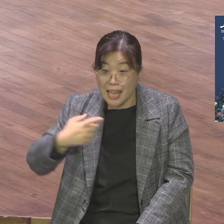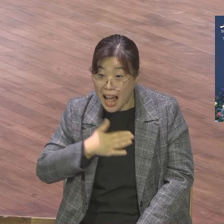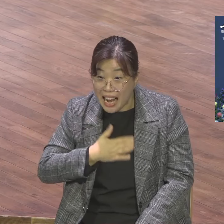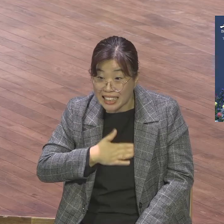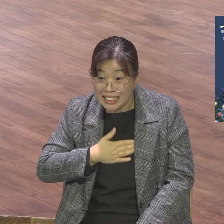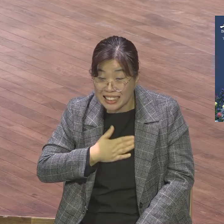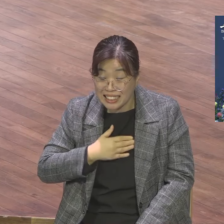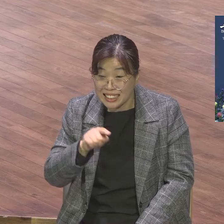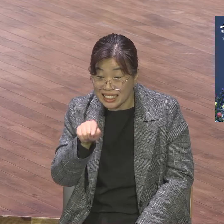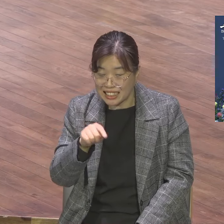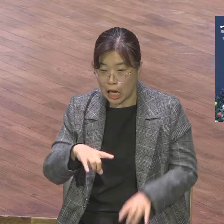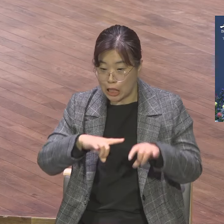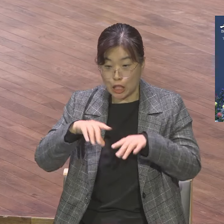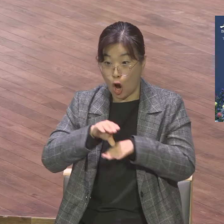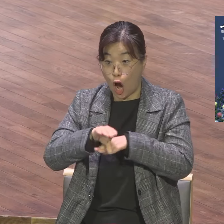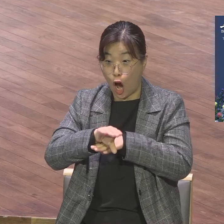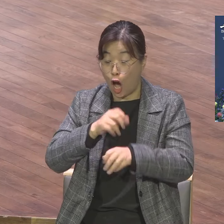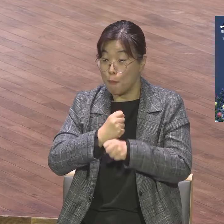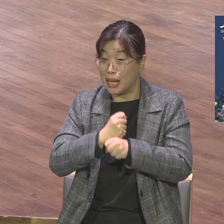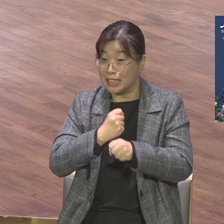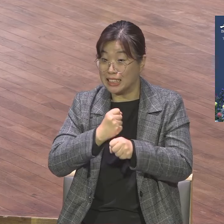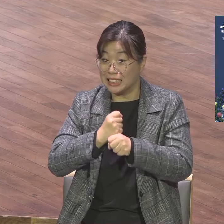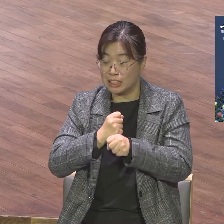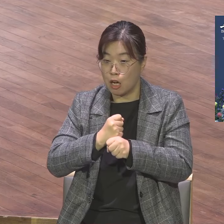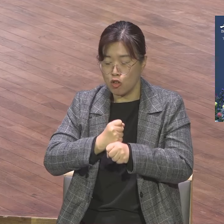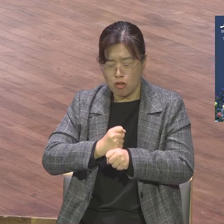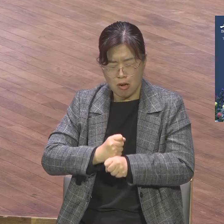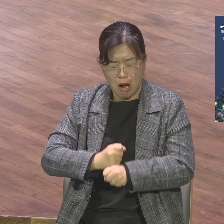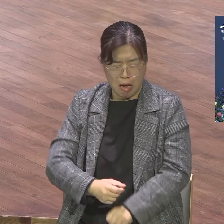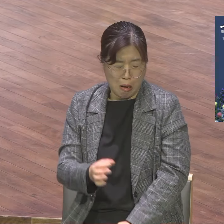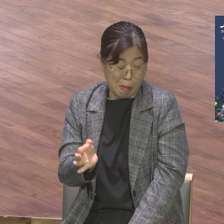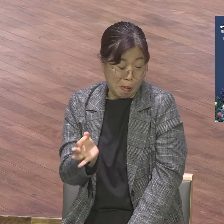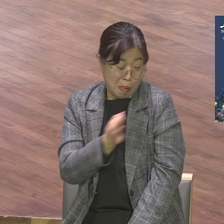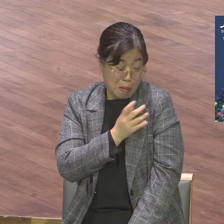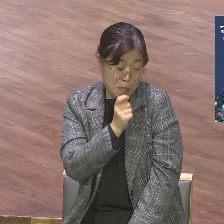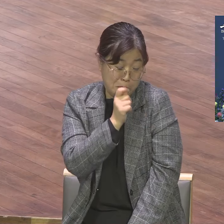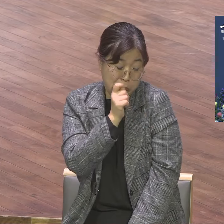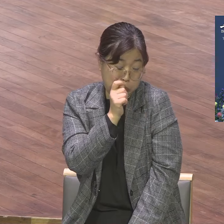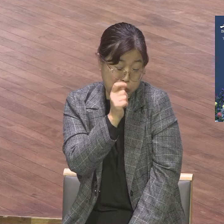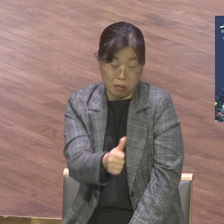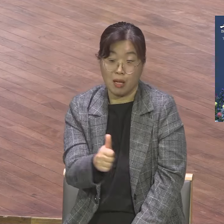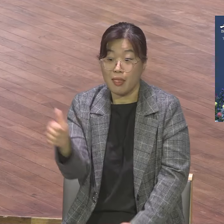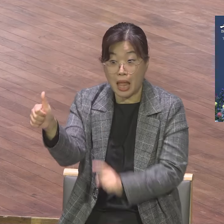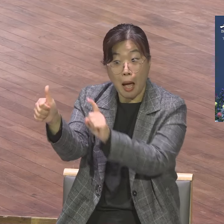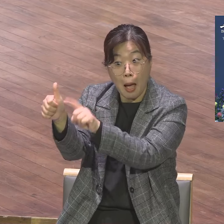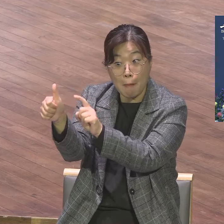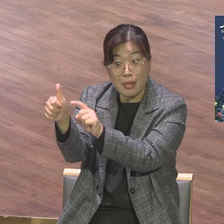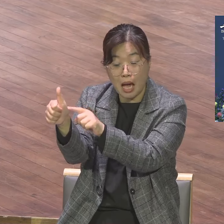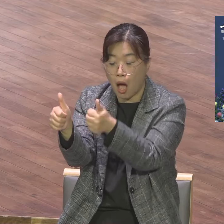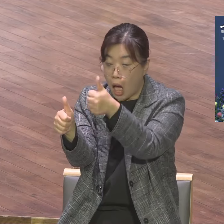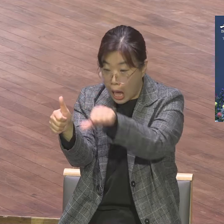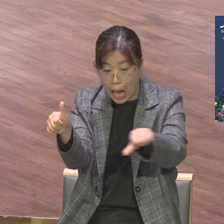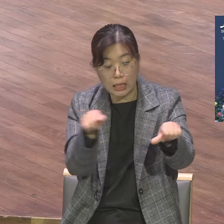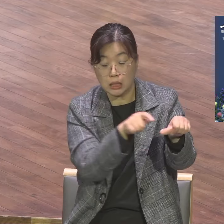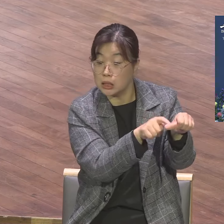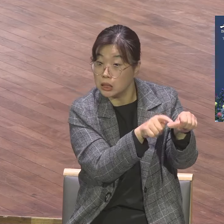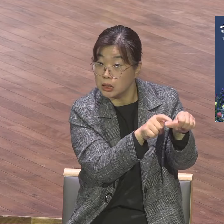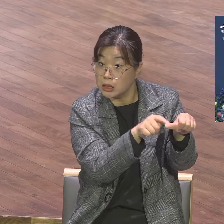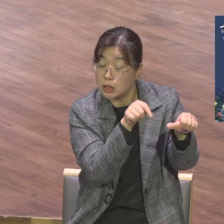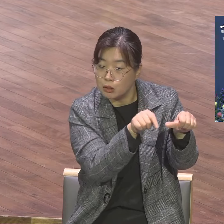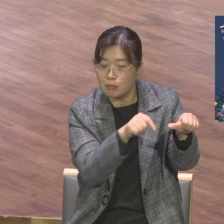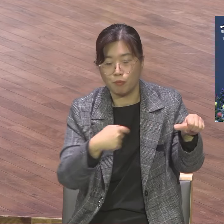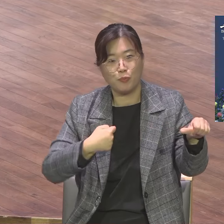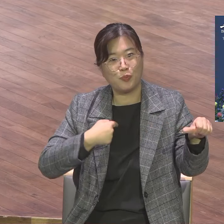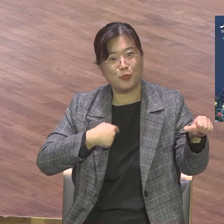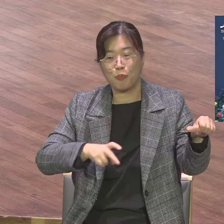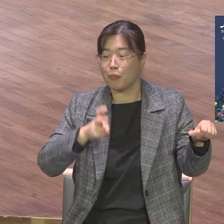베르 머스크인데 이 큰 아들이 18살이에요. LA 카운티 고등법원에 그렇게